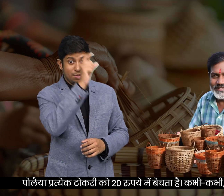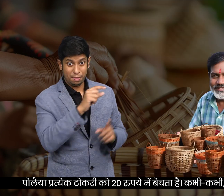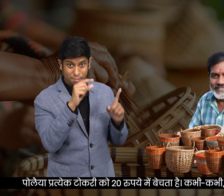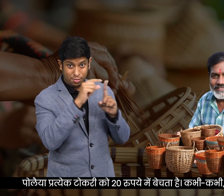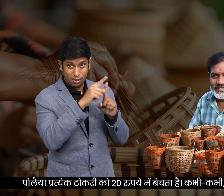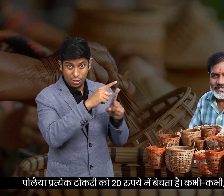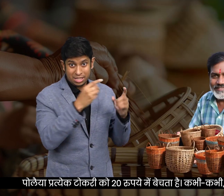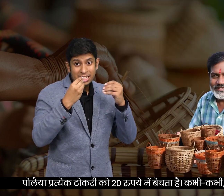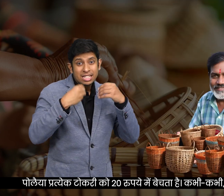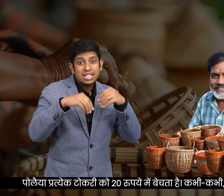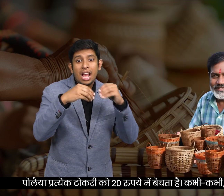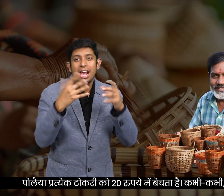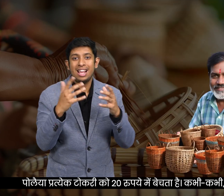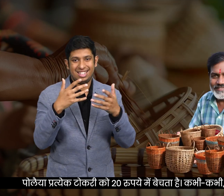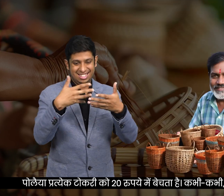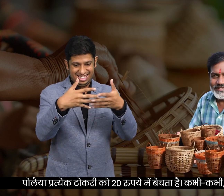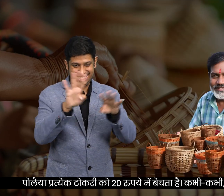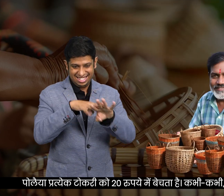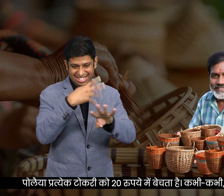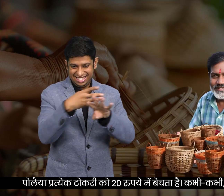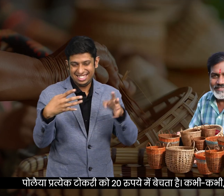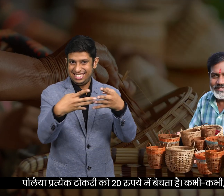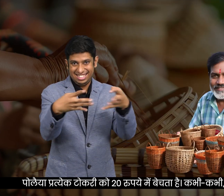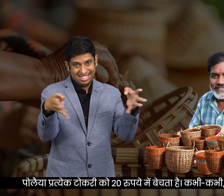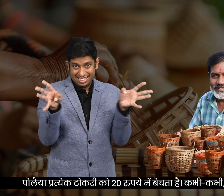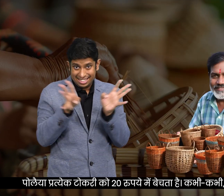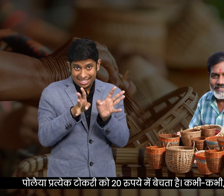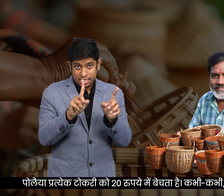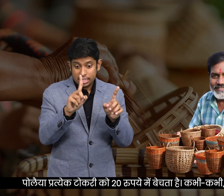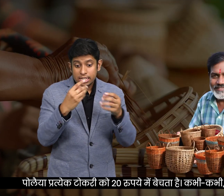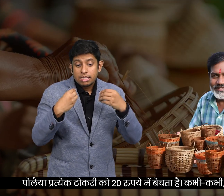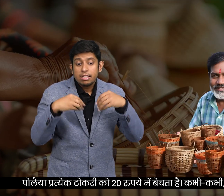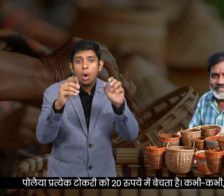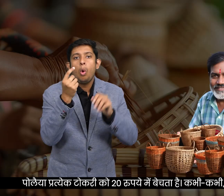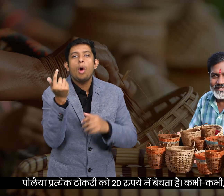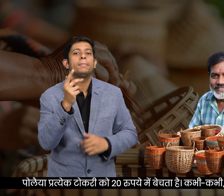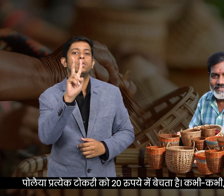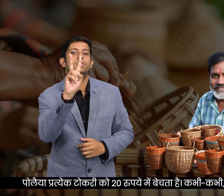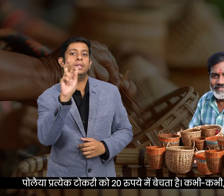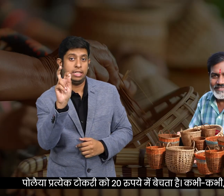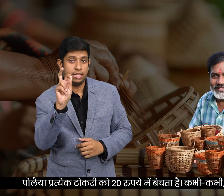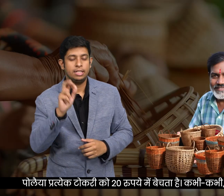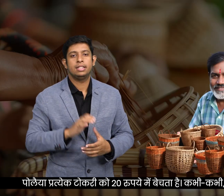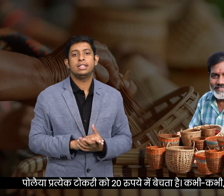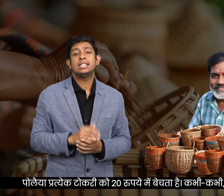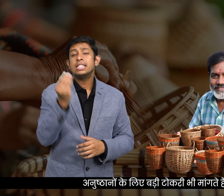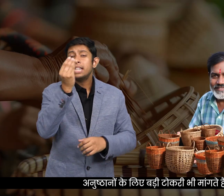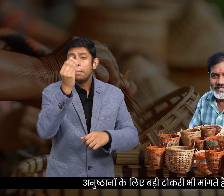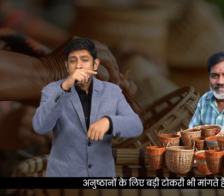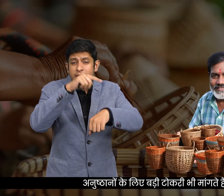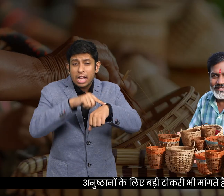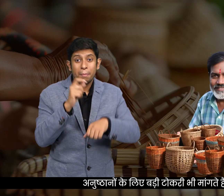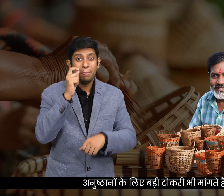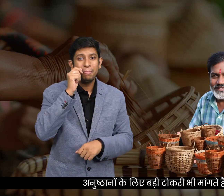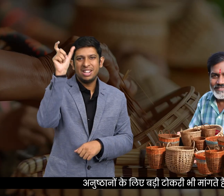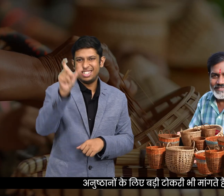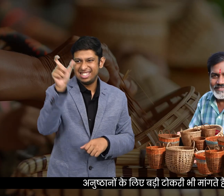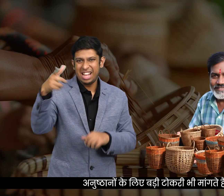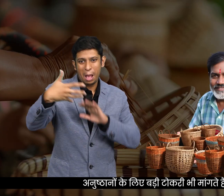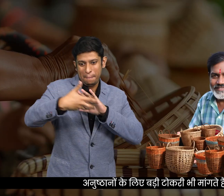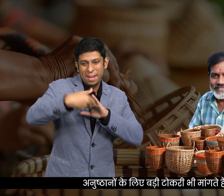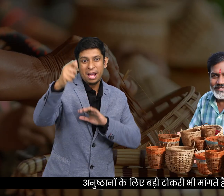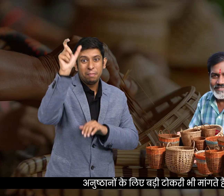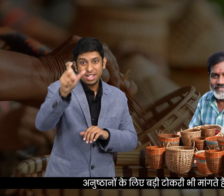पुलैया प्रत्येक टोकरी को 20 रुपए में बेचता है। कभी कभी ग्राहक पारिवारिक अनुष्ठानों के